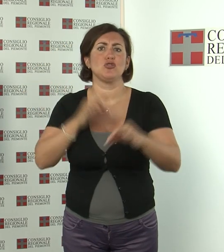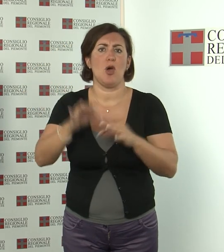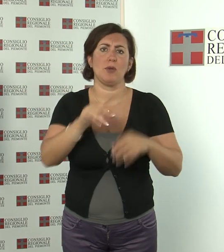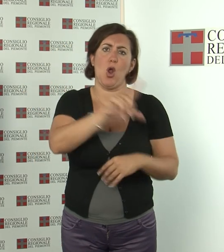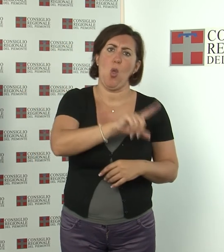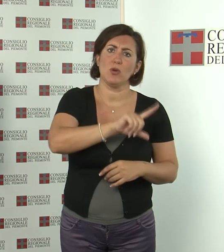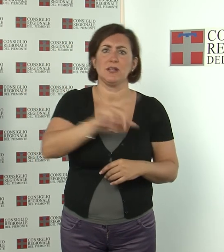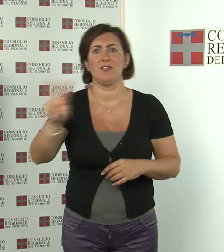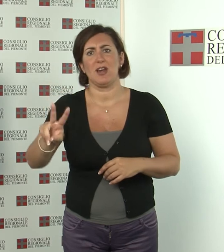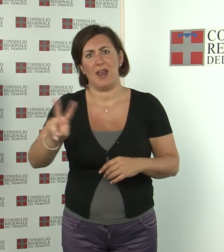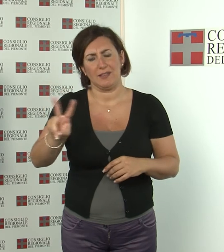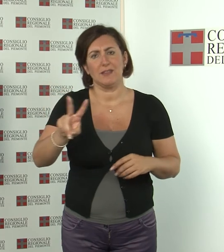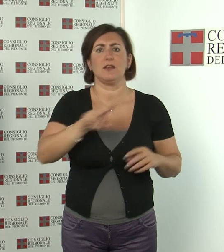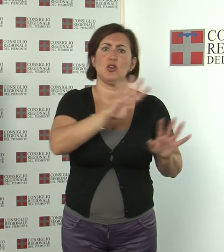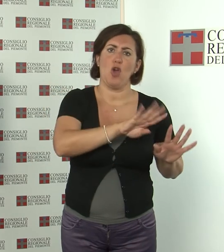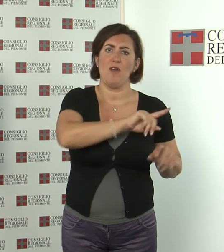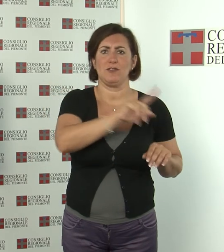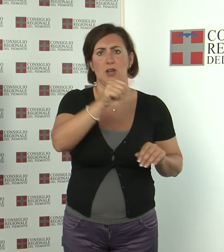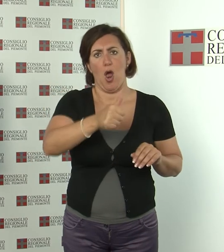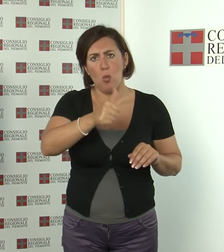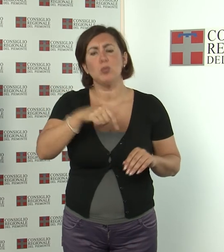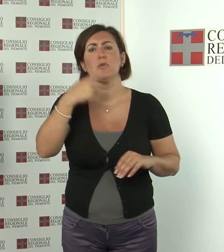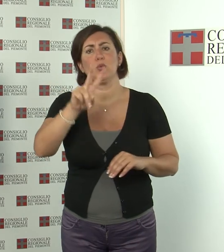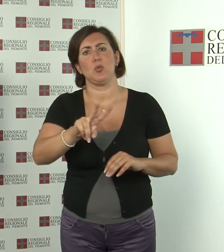alle 13 e dalle 14 alle 16